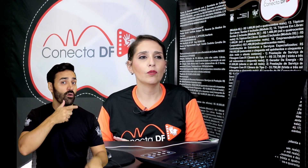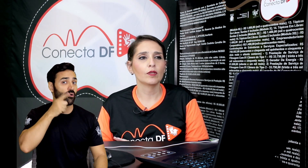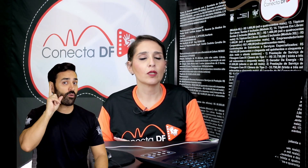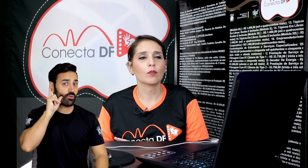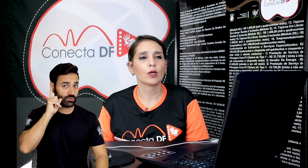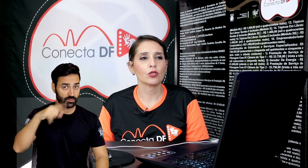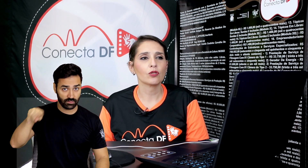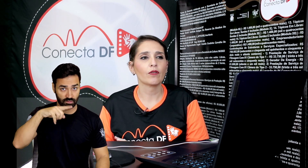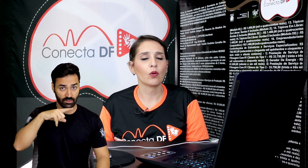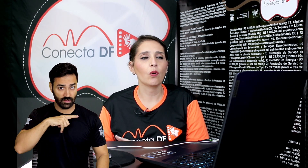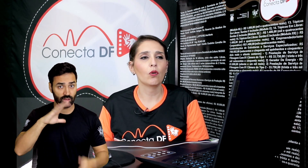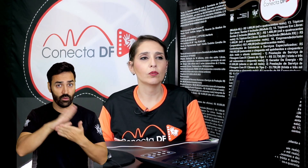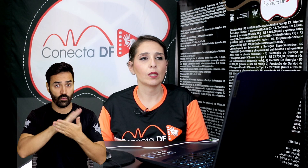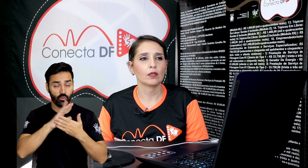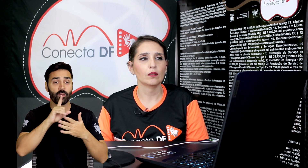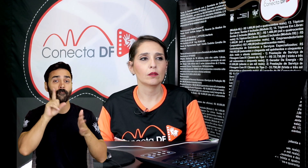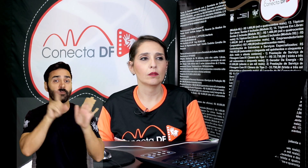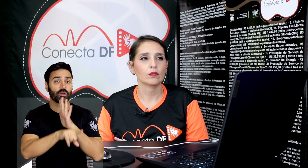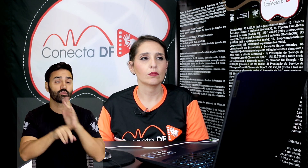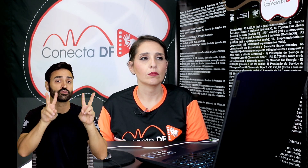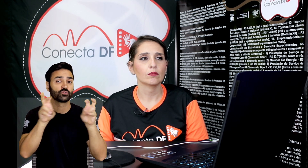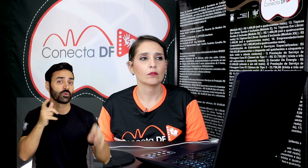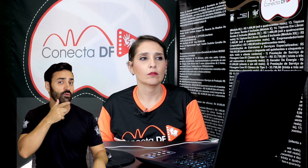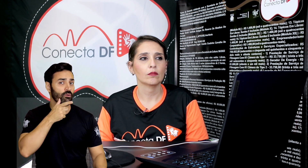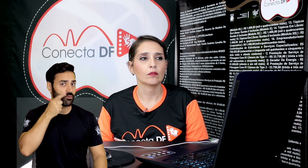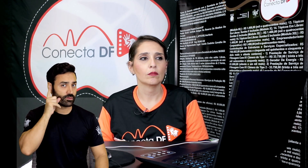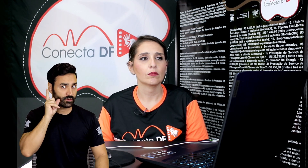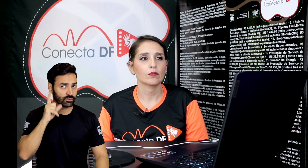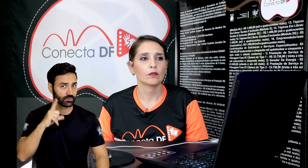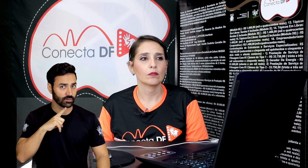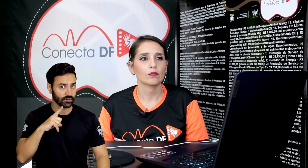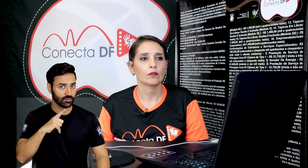alguma dúvida sobre o que a gente falou ontem?